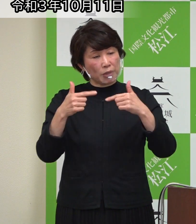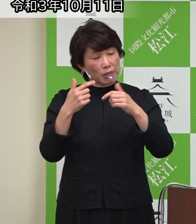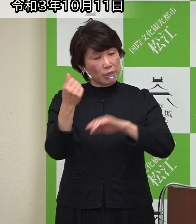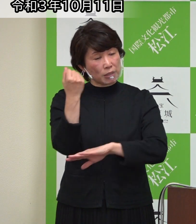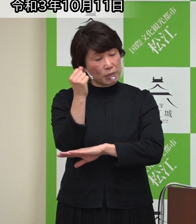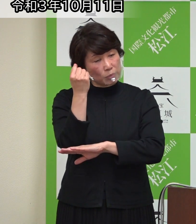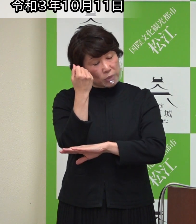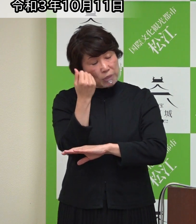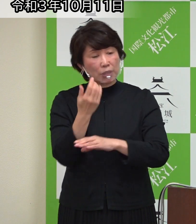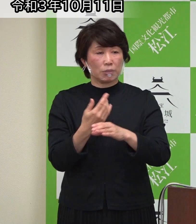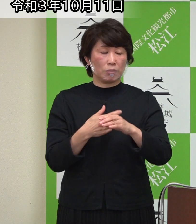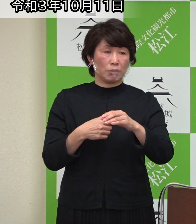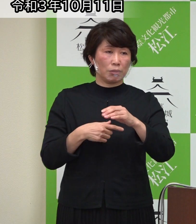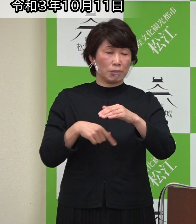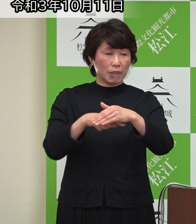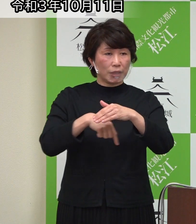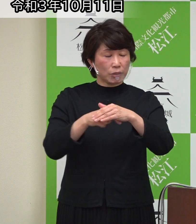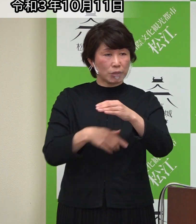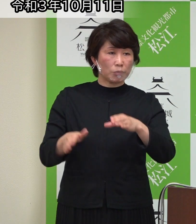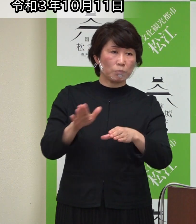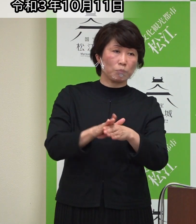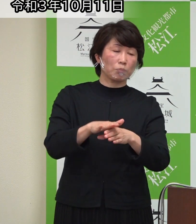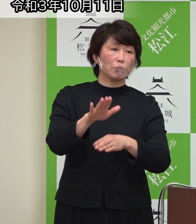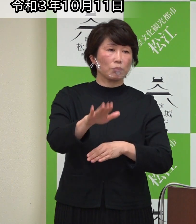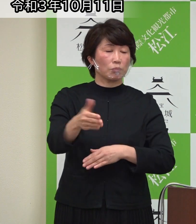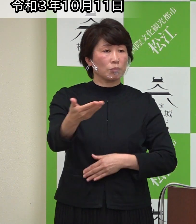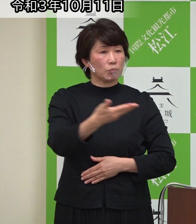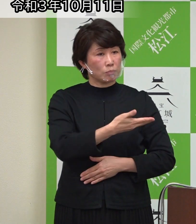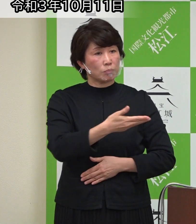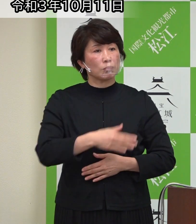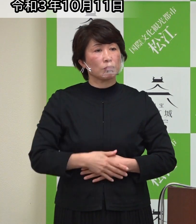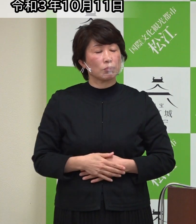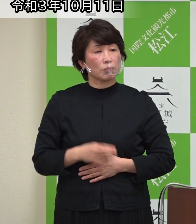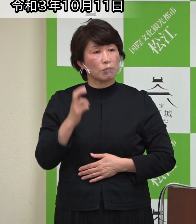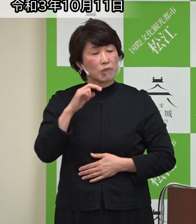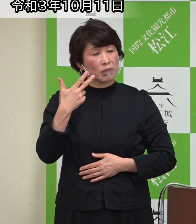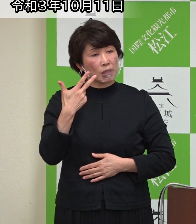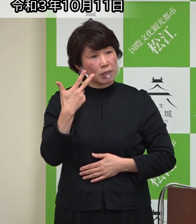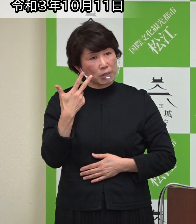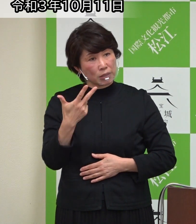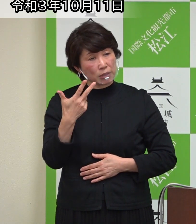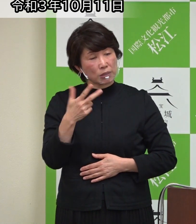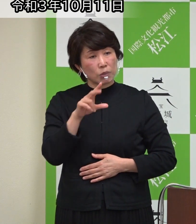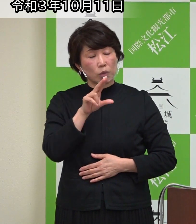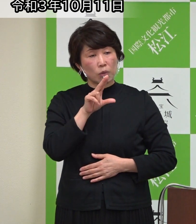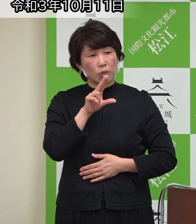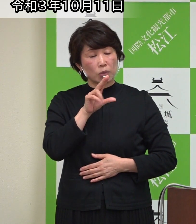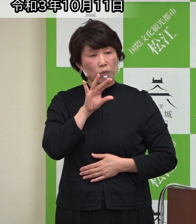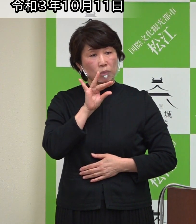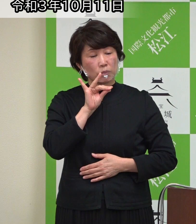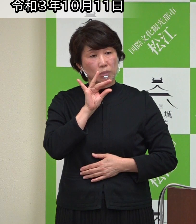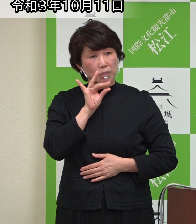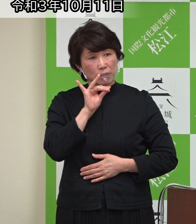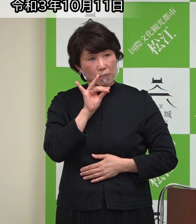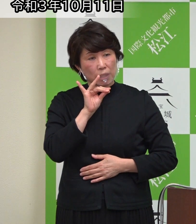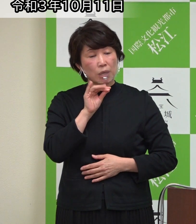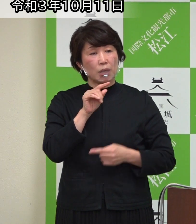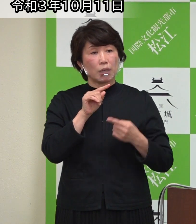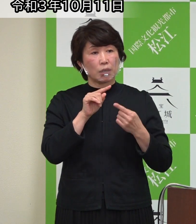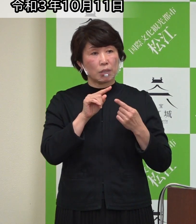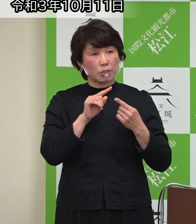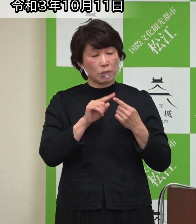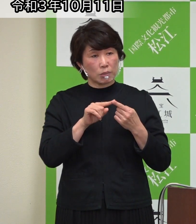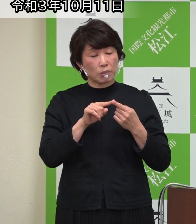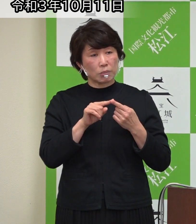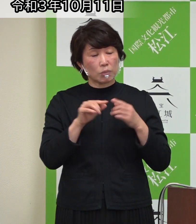っと加えてというか乗っかる形になるんですけれども、はい、松江市さんの、ツイッターの情